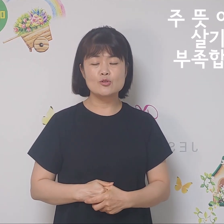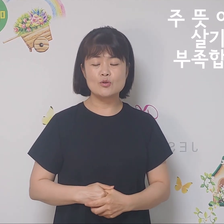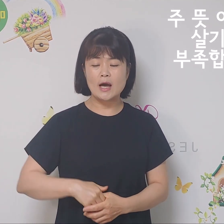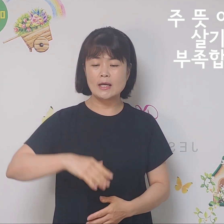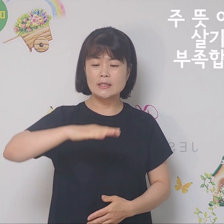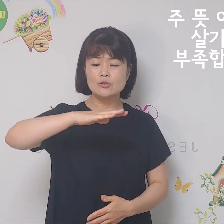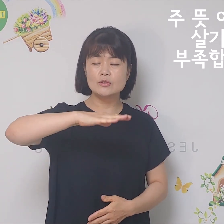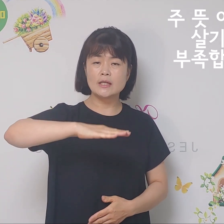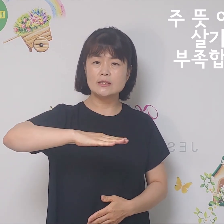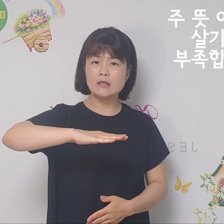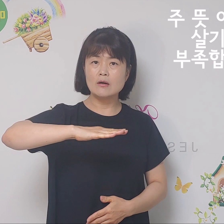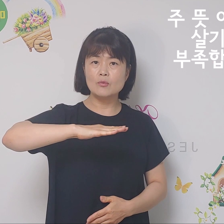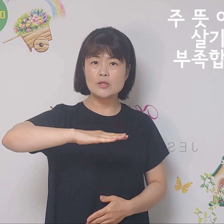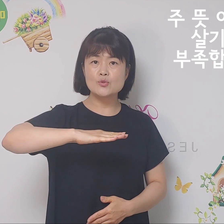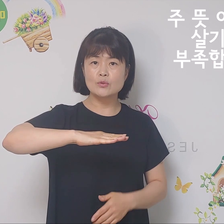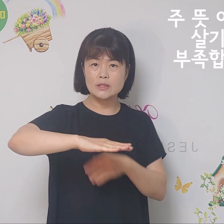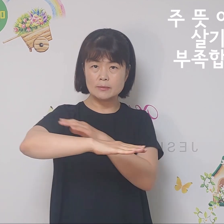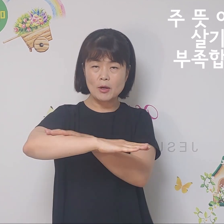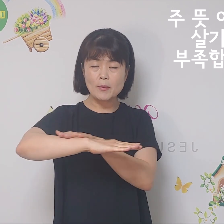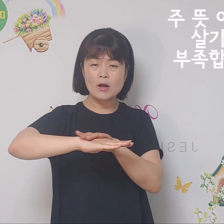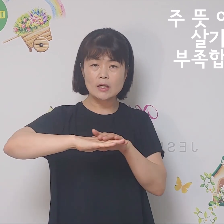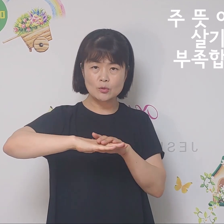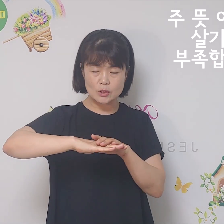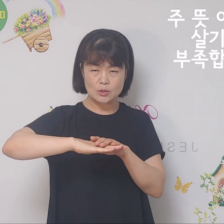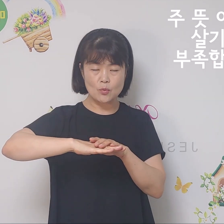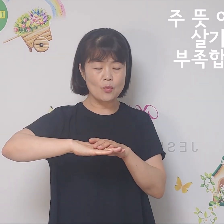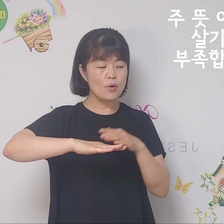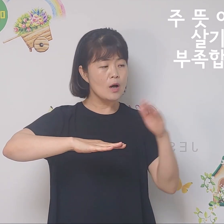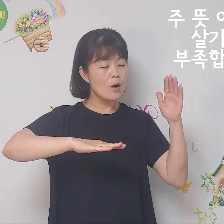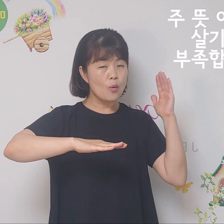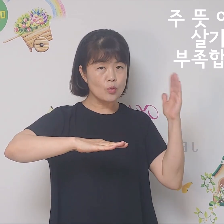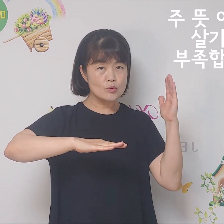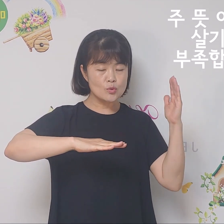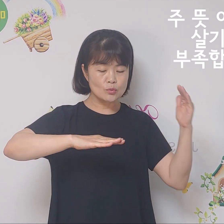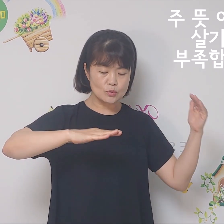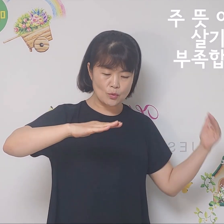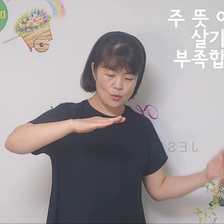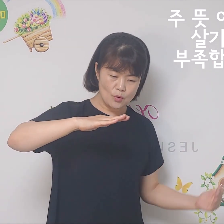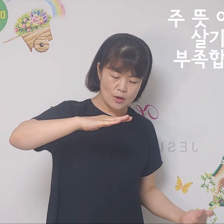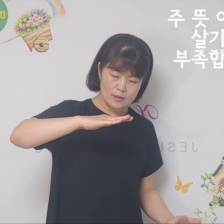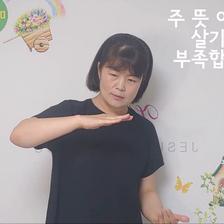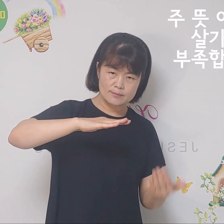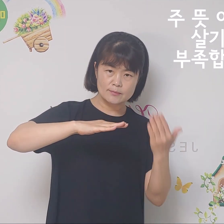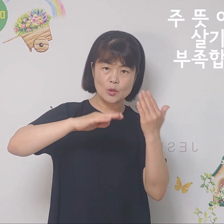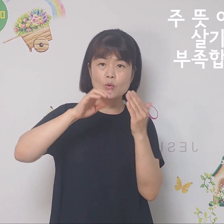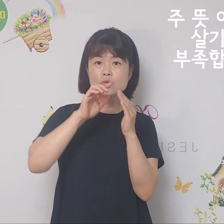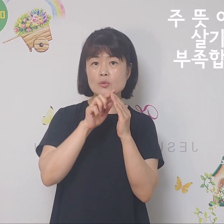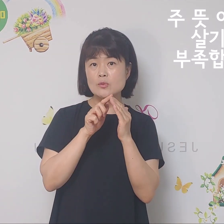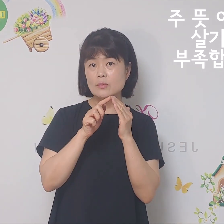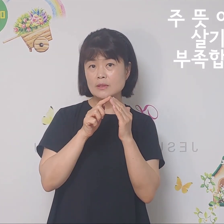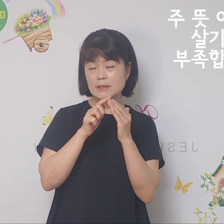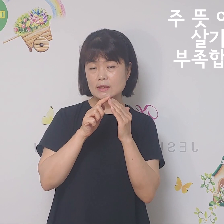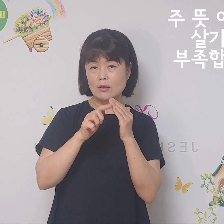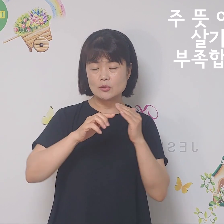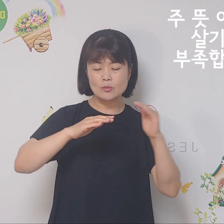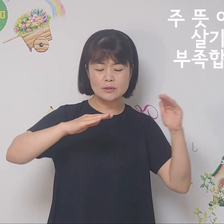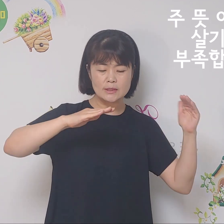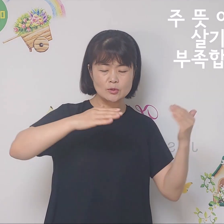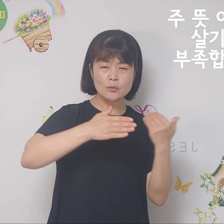수하. 이루다는요, 왼손을 평평하게 놓으시고 오른손으로 오른손 손끝 있죠? 손끝을